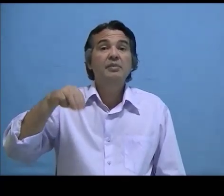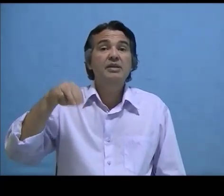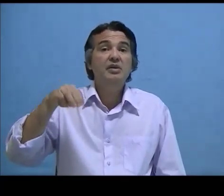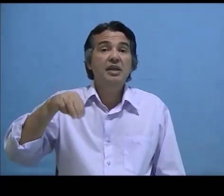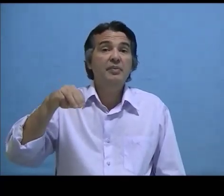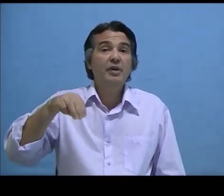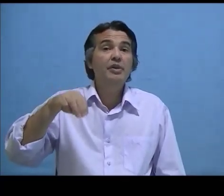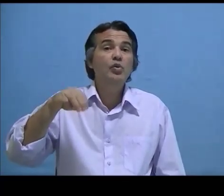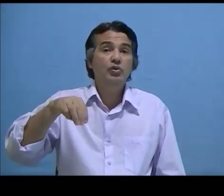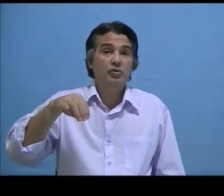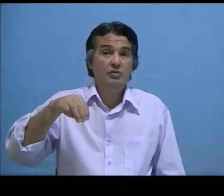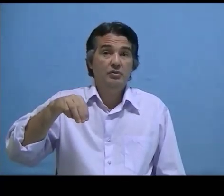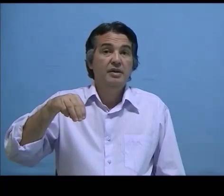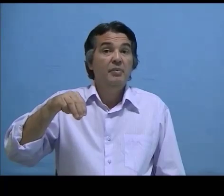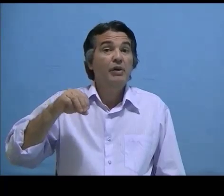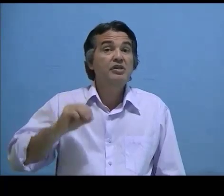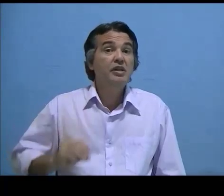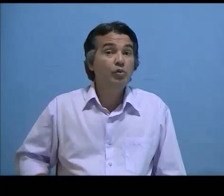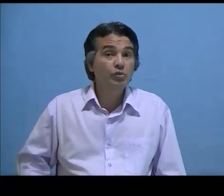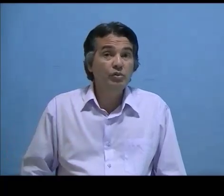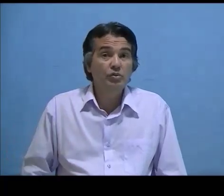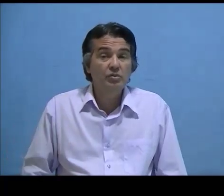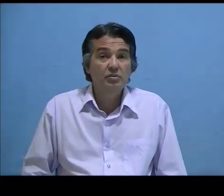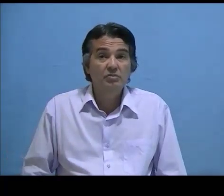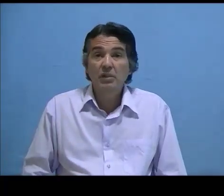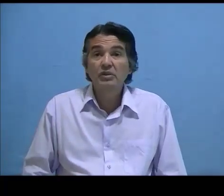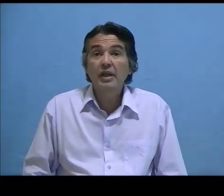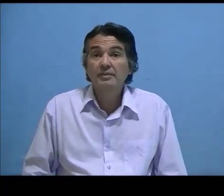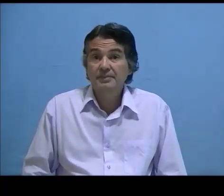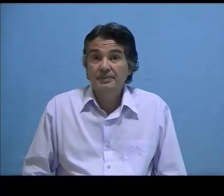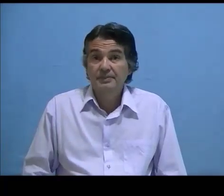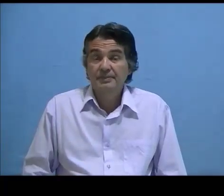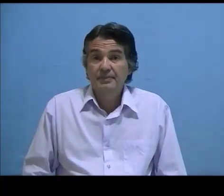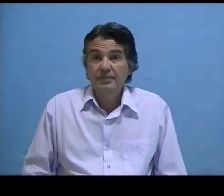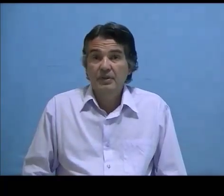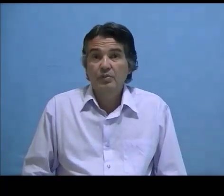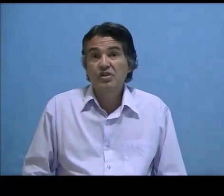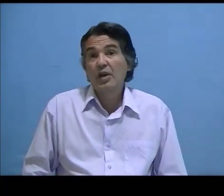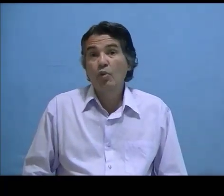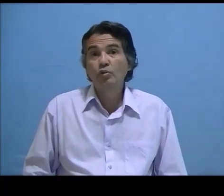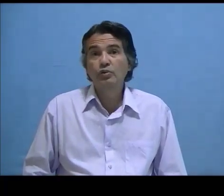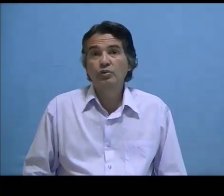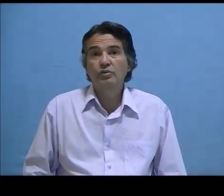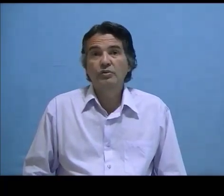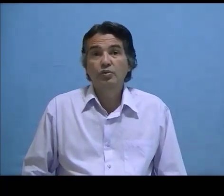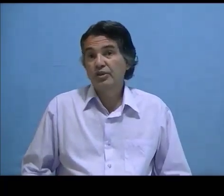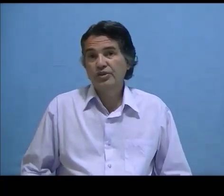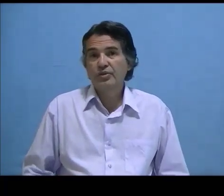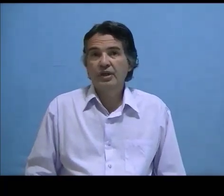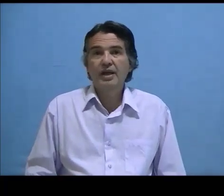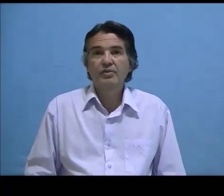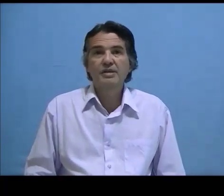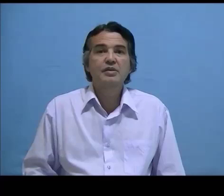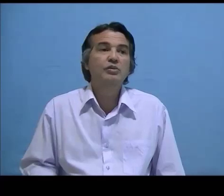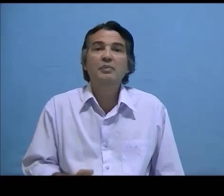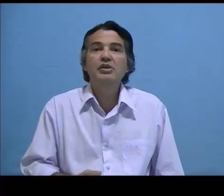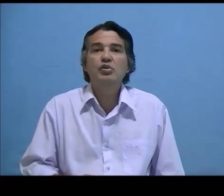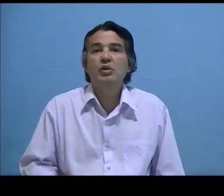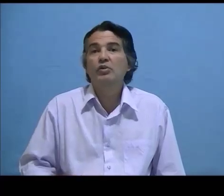isso aqui é para minuto. Para o segundo, não tem. Então, segundo no dicionário é a segunda pessoa, é o